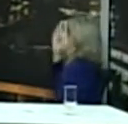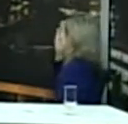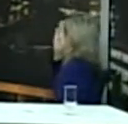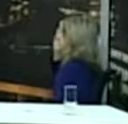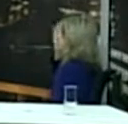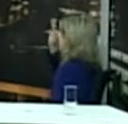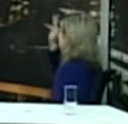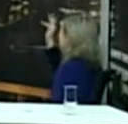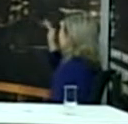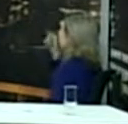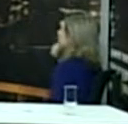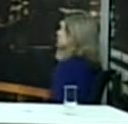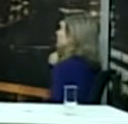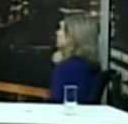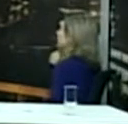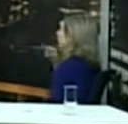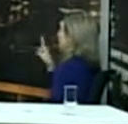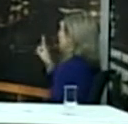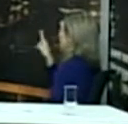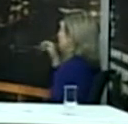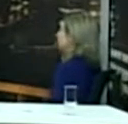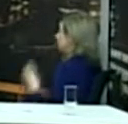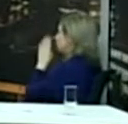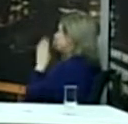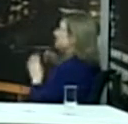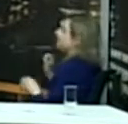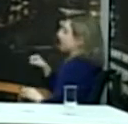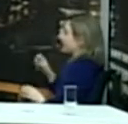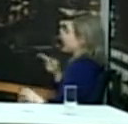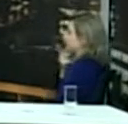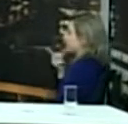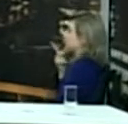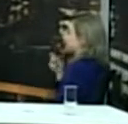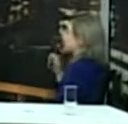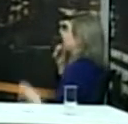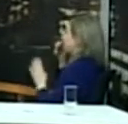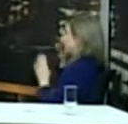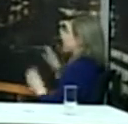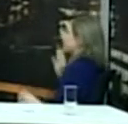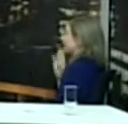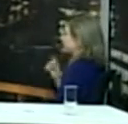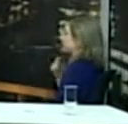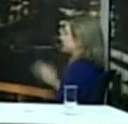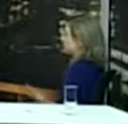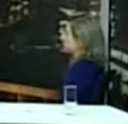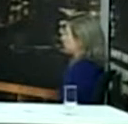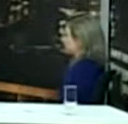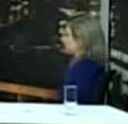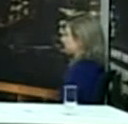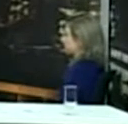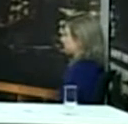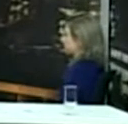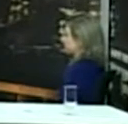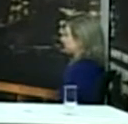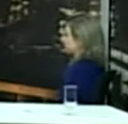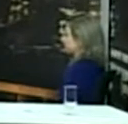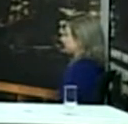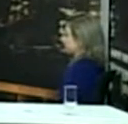Tá aí o Alex, que é nosso Perfume de sinófilo, mulher, né? o nome do filme. Sim, ela tá falando que É muito mais conhece, que fácil, viu. né? Alguém que